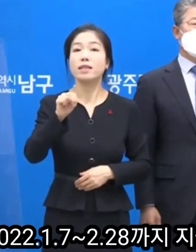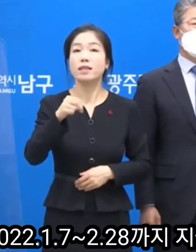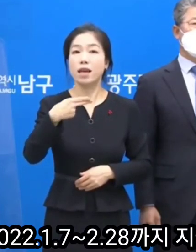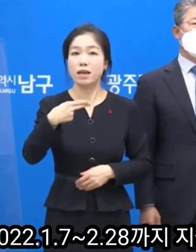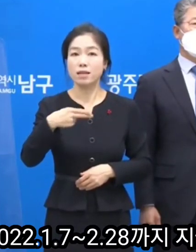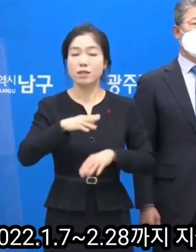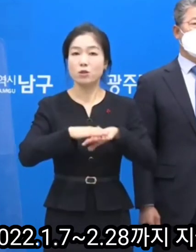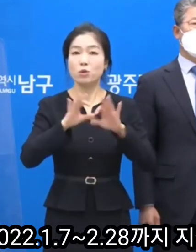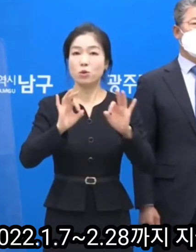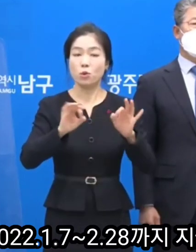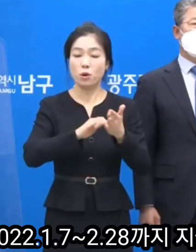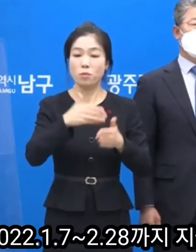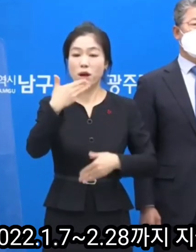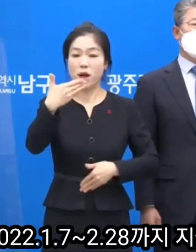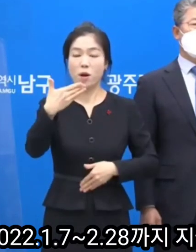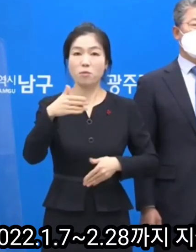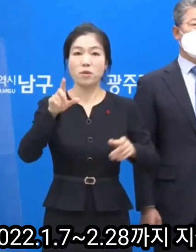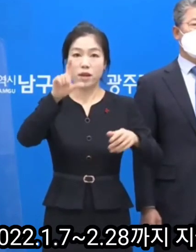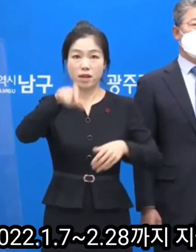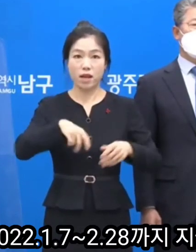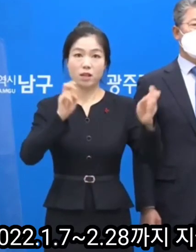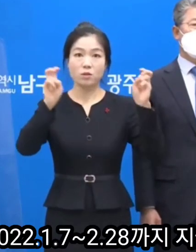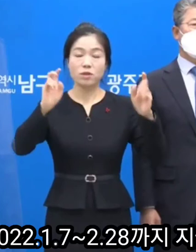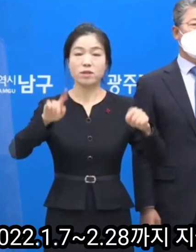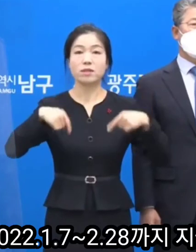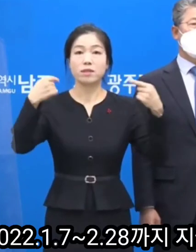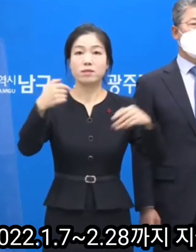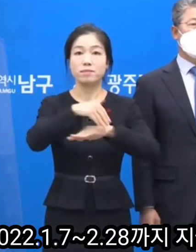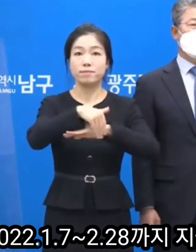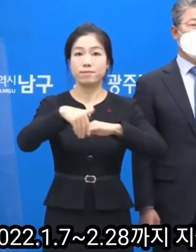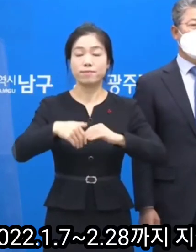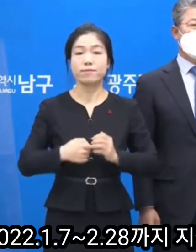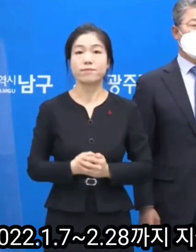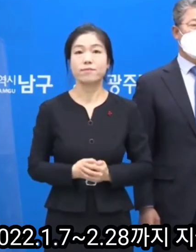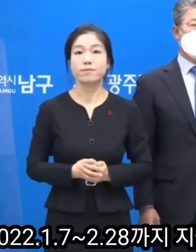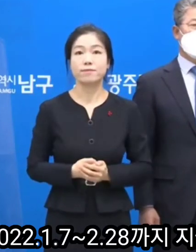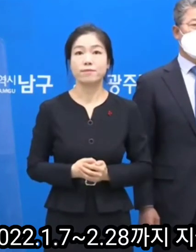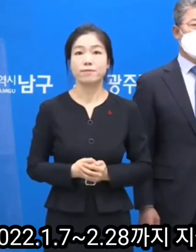NH농협카드 등 9개 카드사가 참여할 예정입니다.